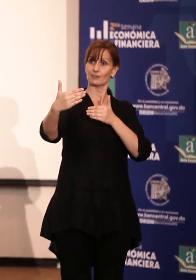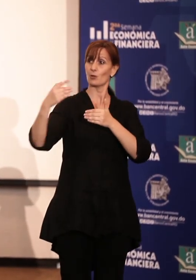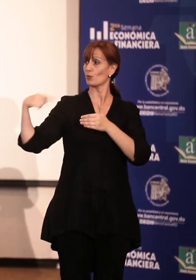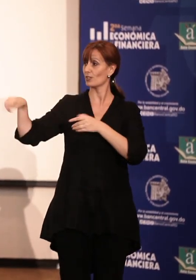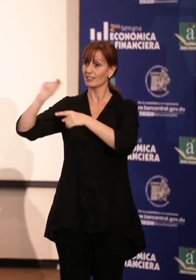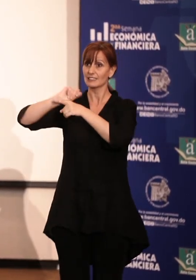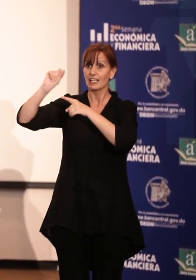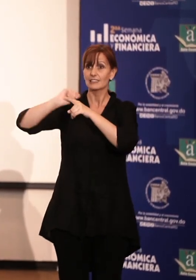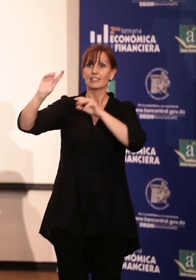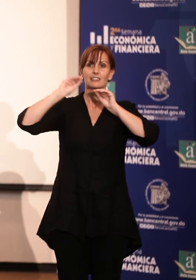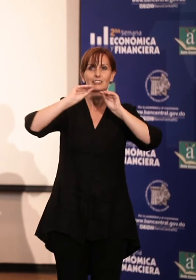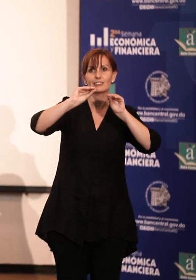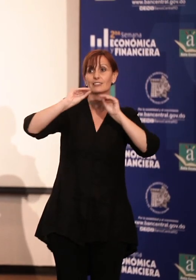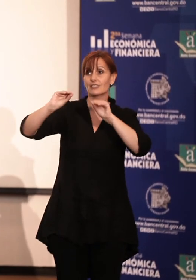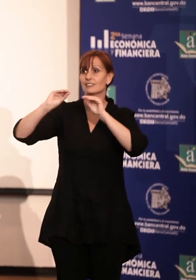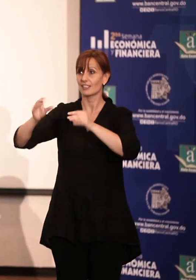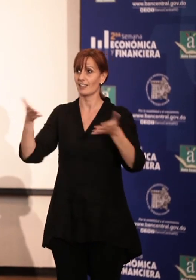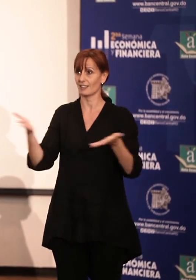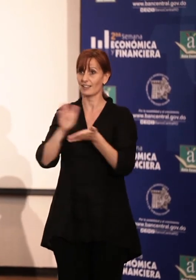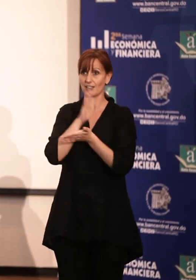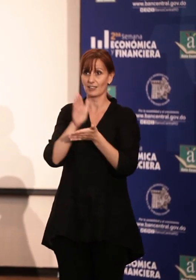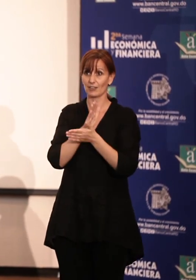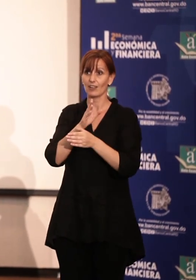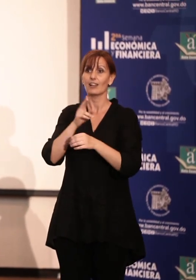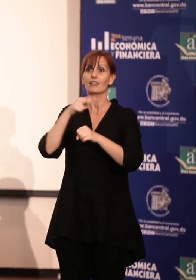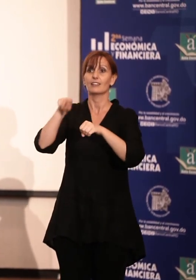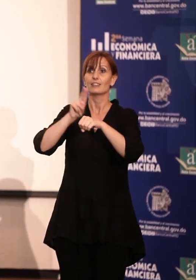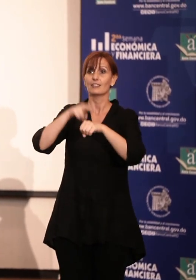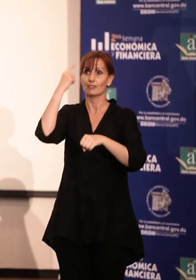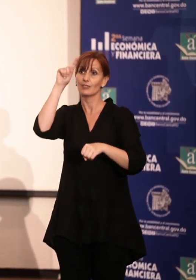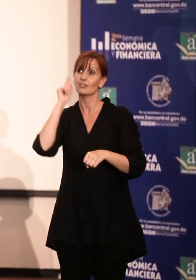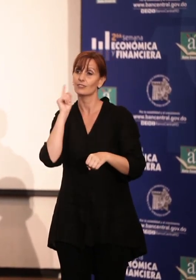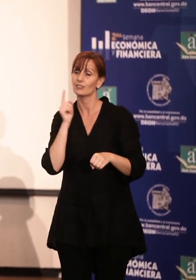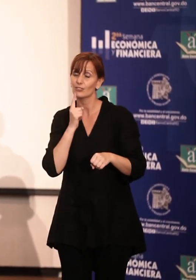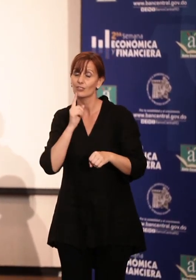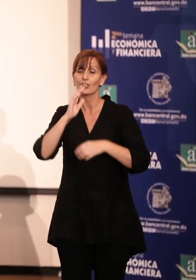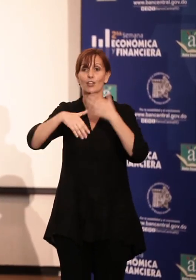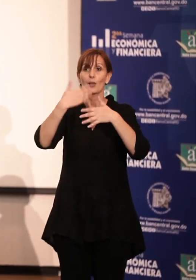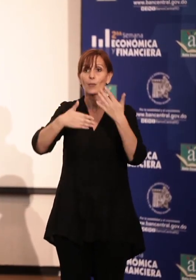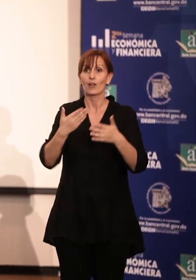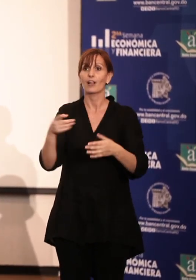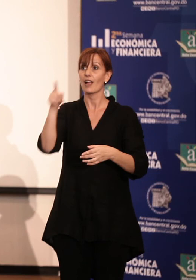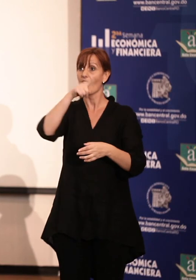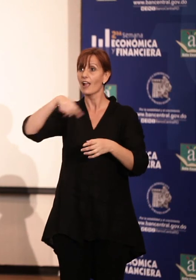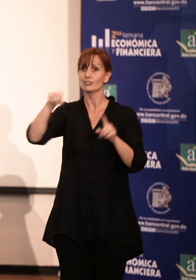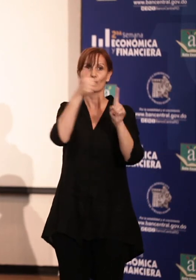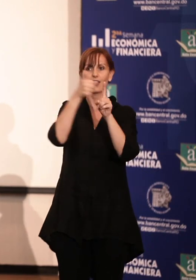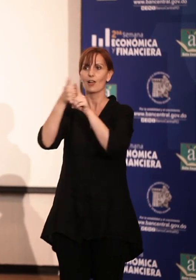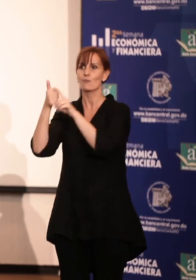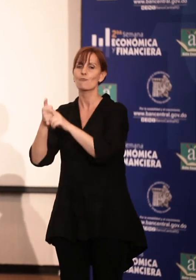impartir en nuestra escuela de santo domingo van a ser factores multiplicadores en sus ambientes de